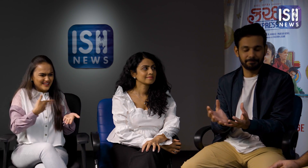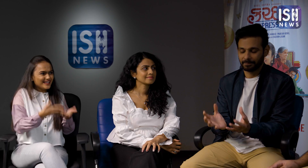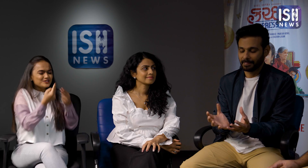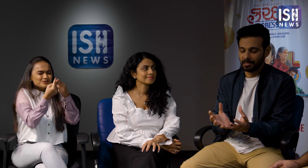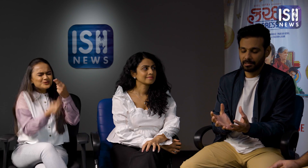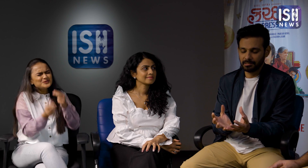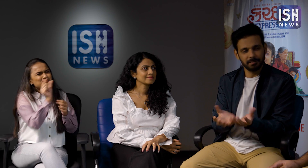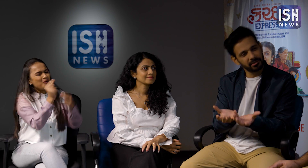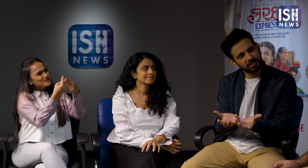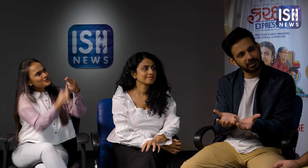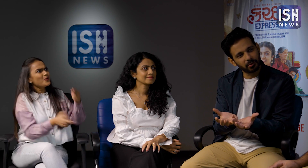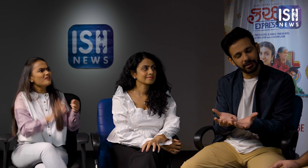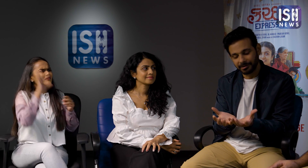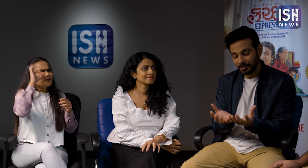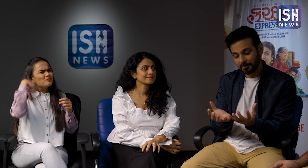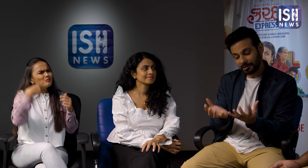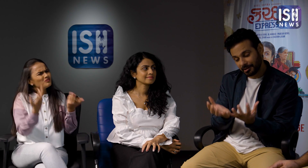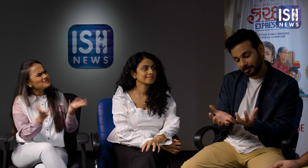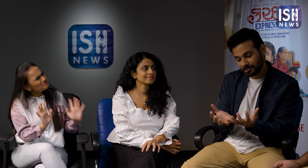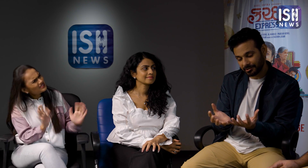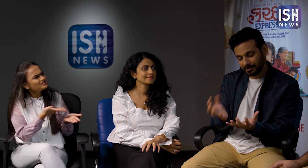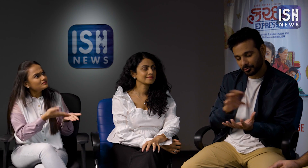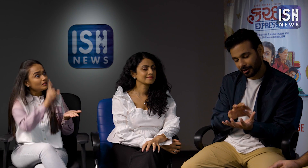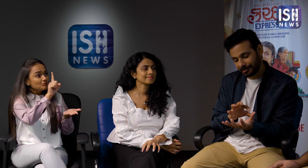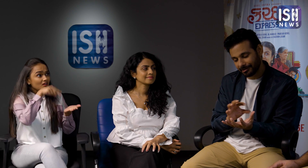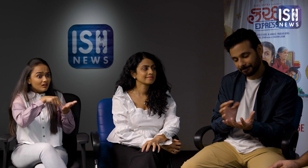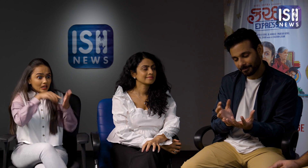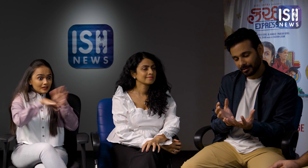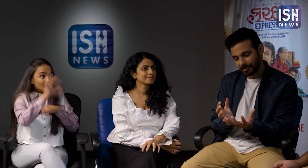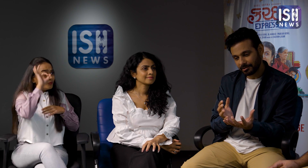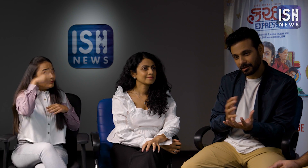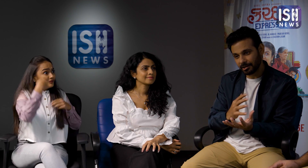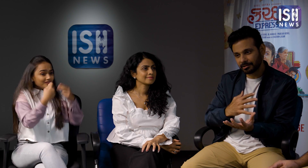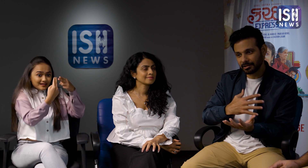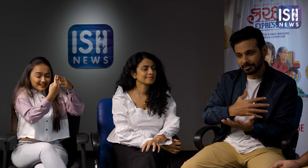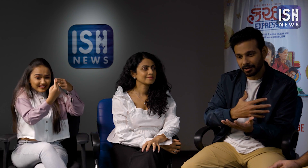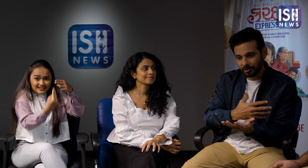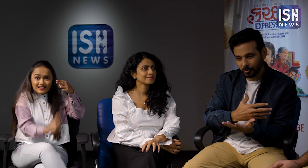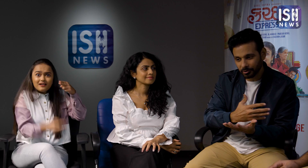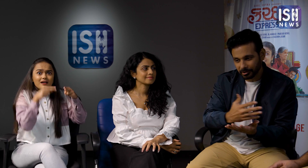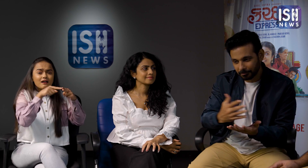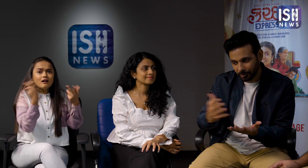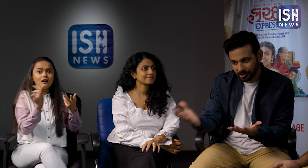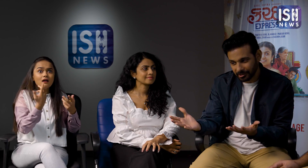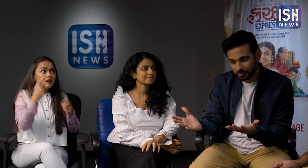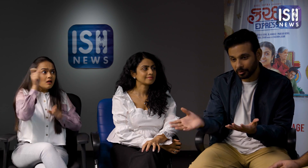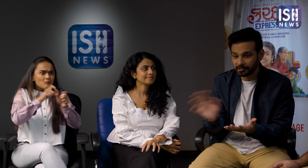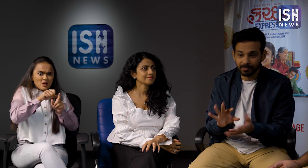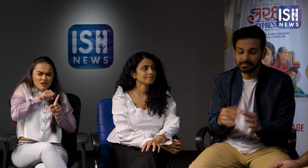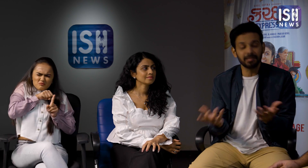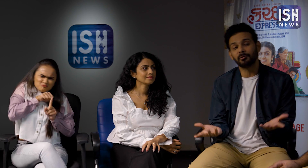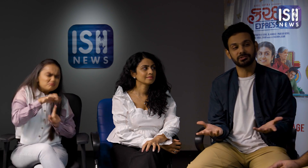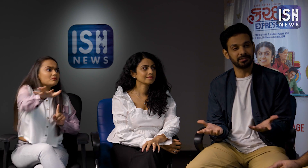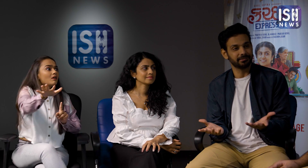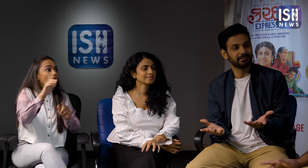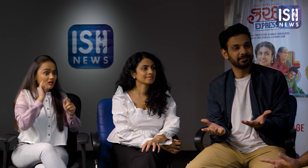कहानी है, ये एक पिक्चर ही तो है, पर ये पिक्चर में जो कहानी है ये इतने सारे लोगों तक पहुँचेगी जो